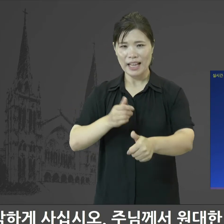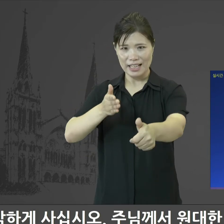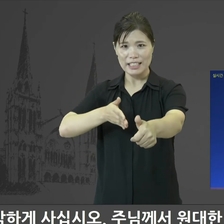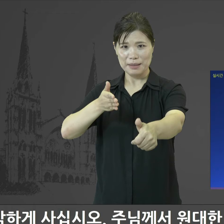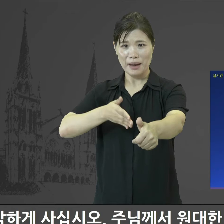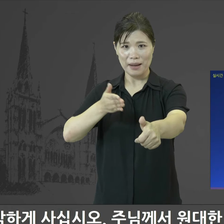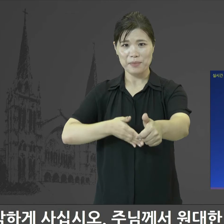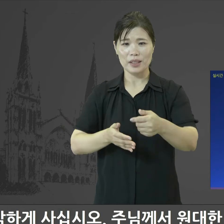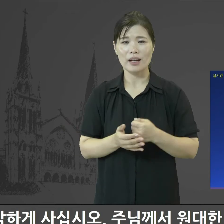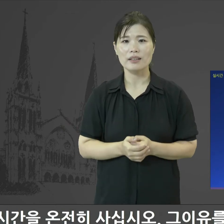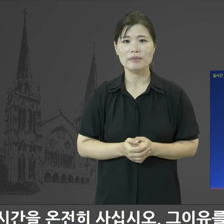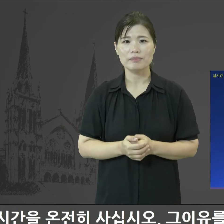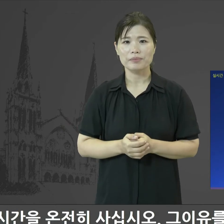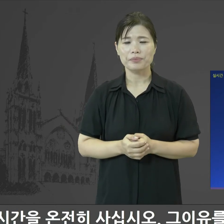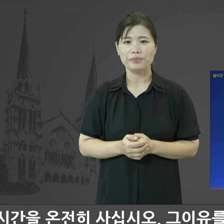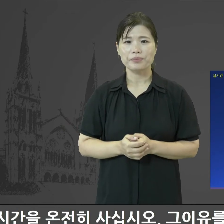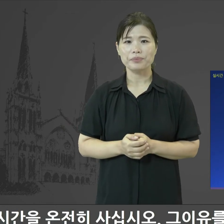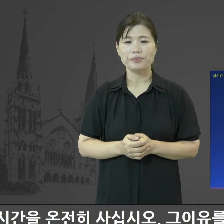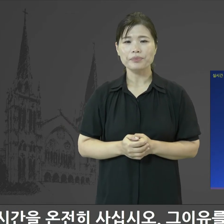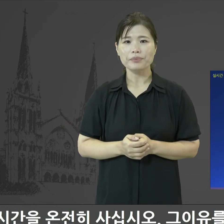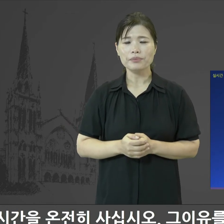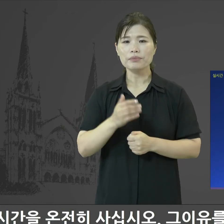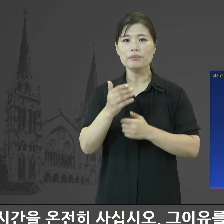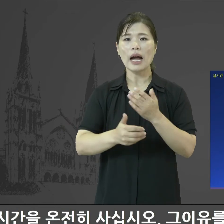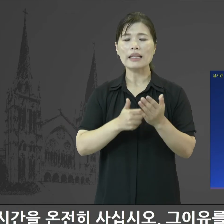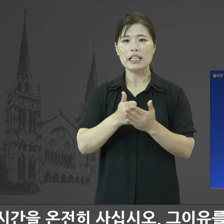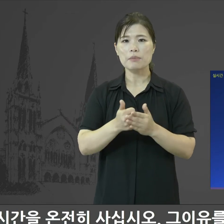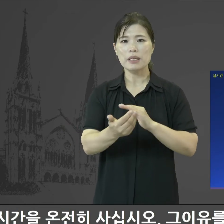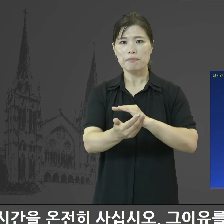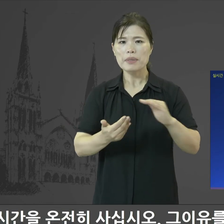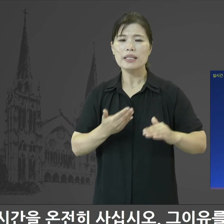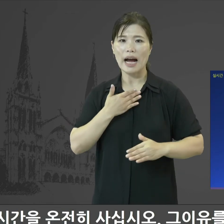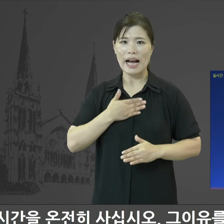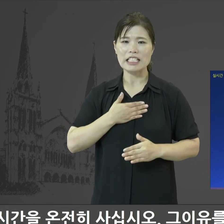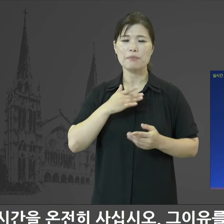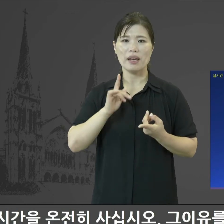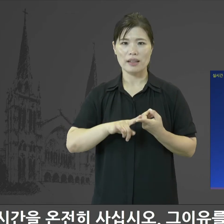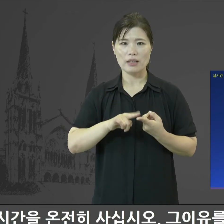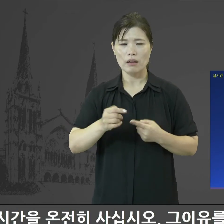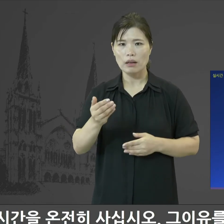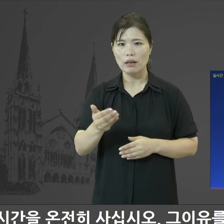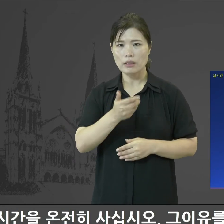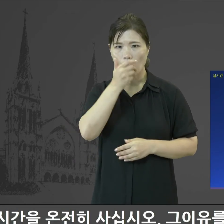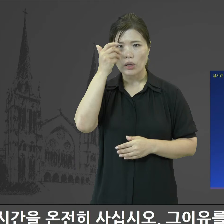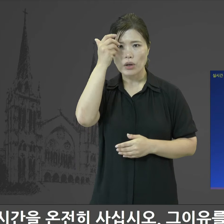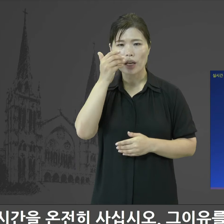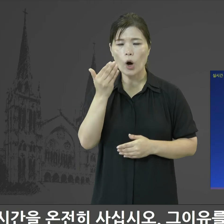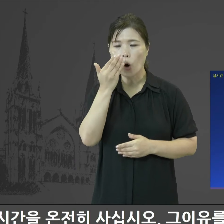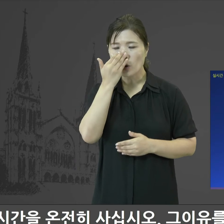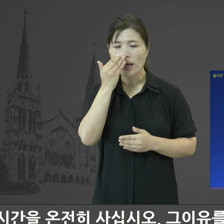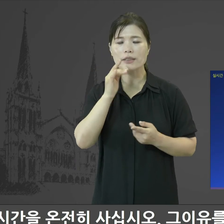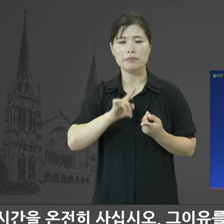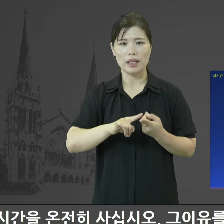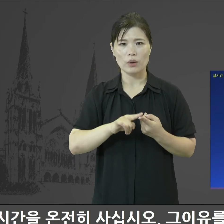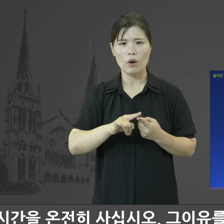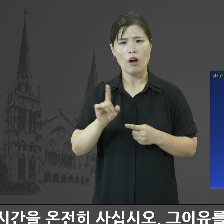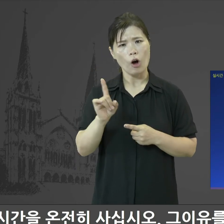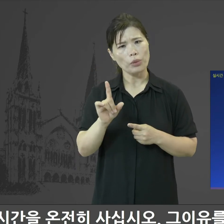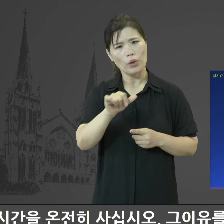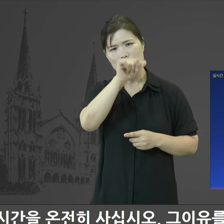이제 마지막으로 여러분들과 하나님의 미리 아심을 따라 성령의 거룩하게 하심으로 우리가 어떤 인생을 살아야